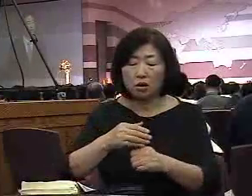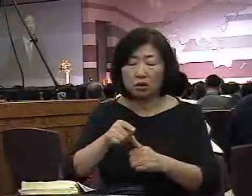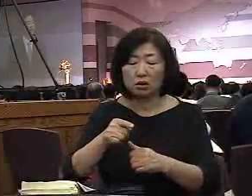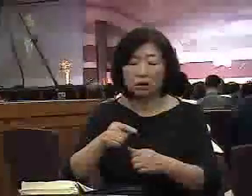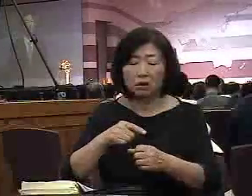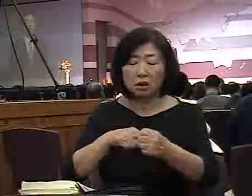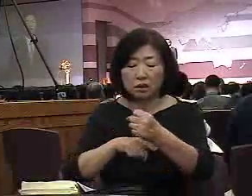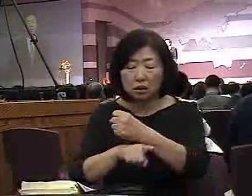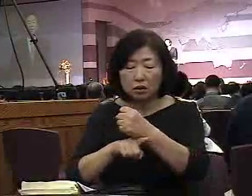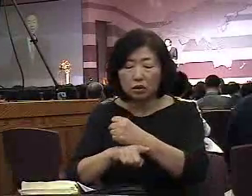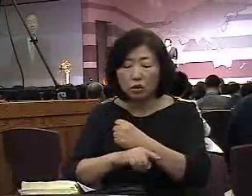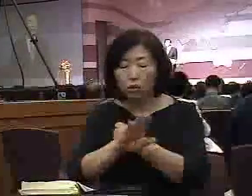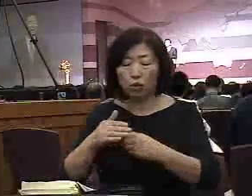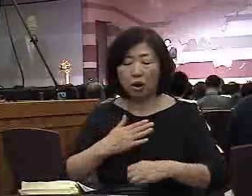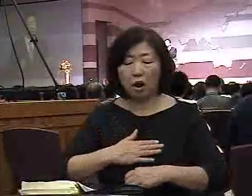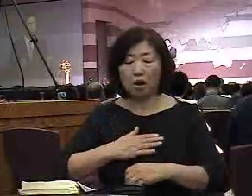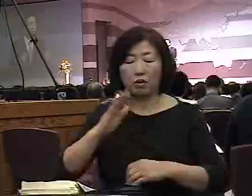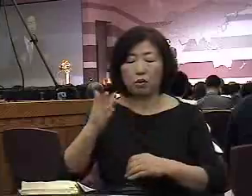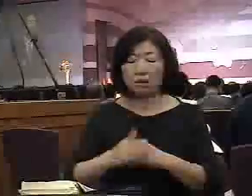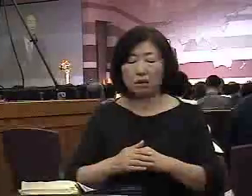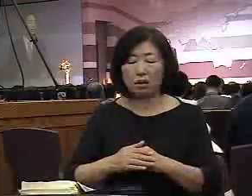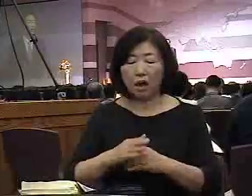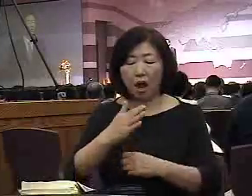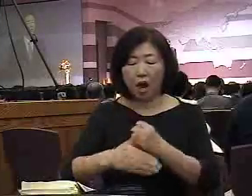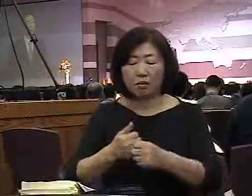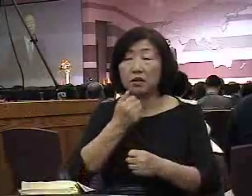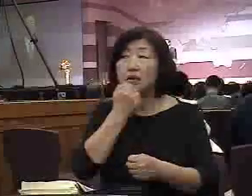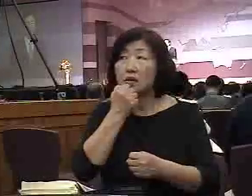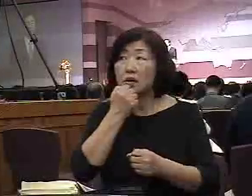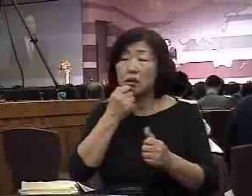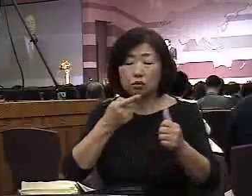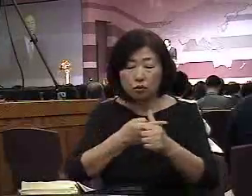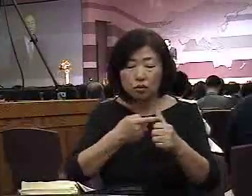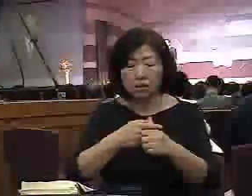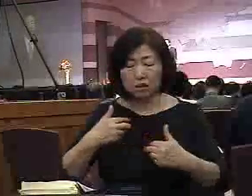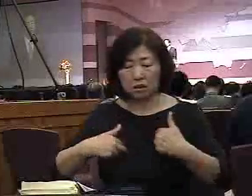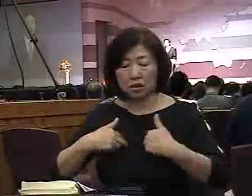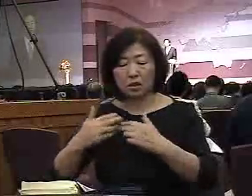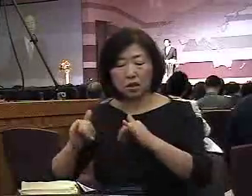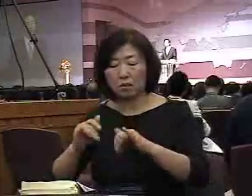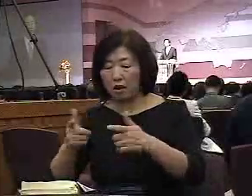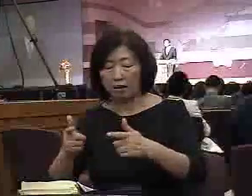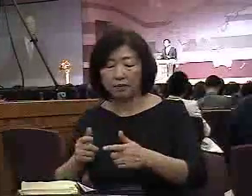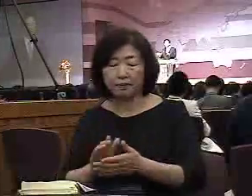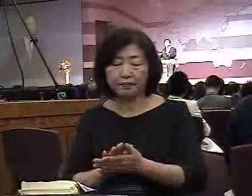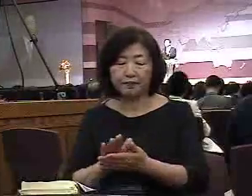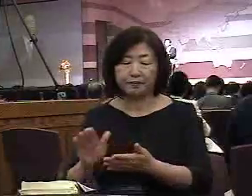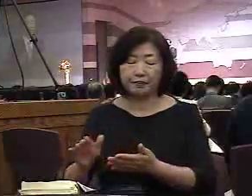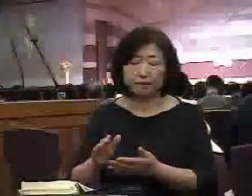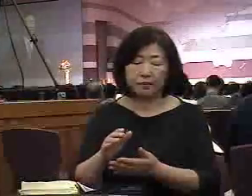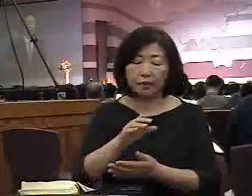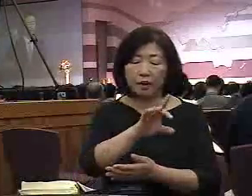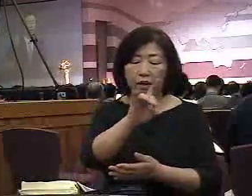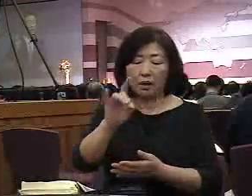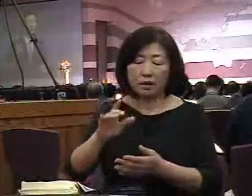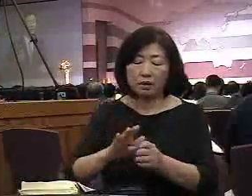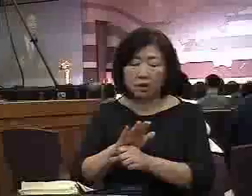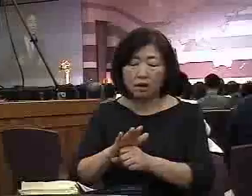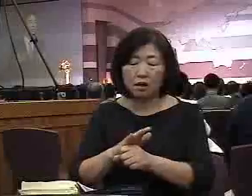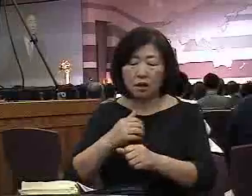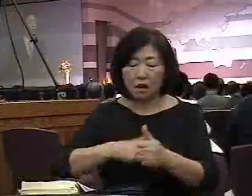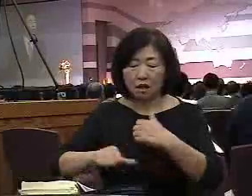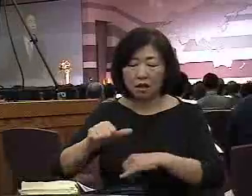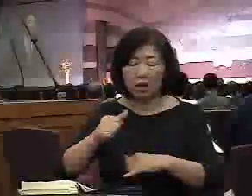합니다. 하나님이 이삭을 죽이는 것을 즐기시는 분이 아닙니다. 그 사랑하는 아들을 죽여야